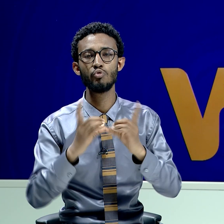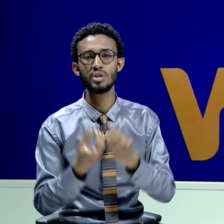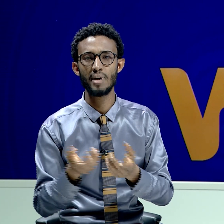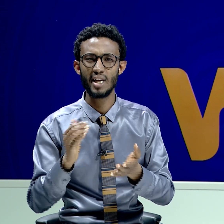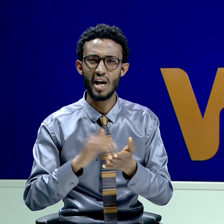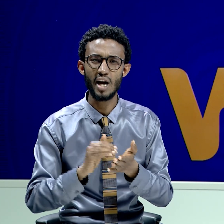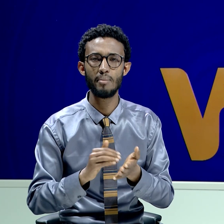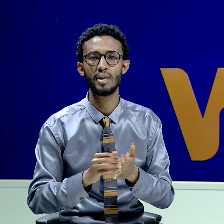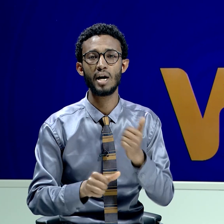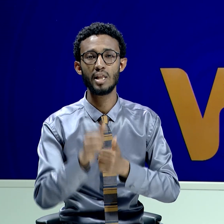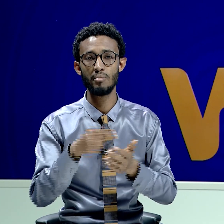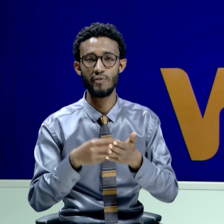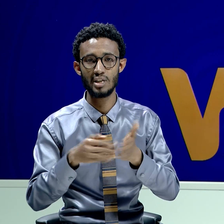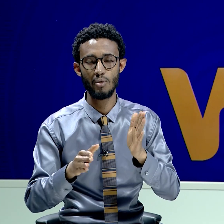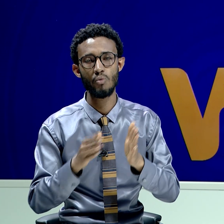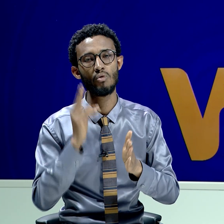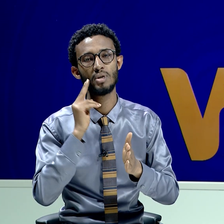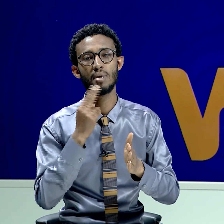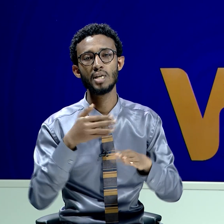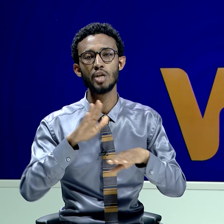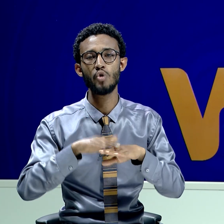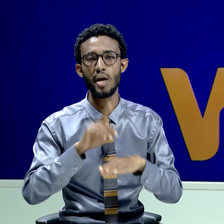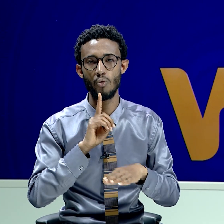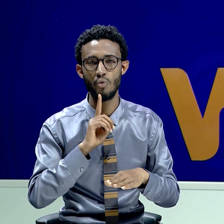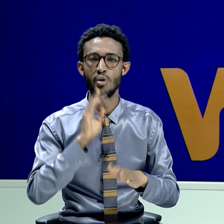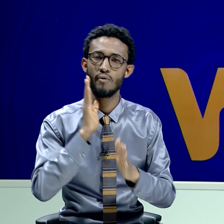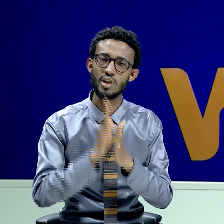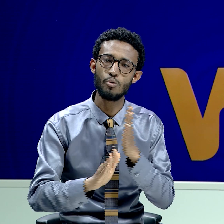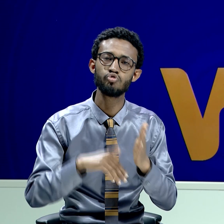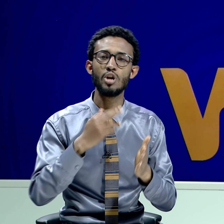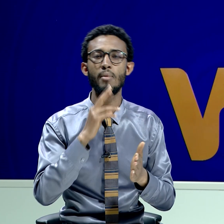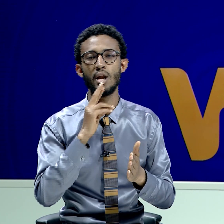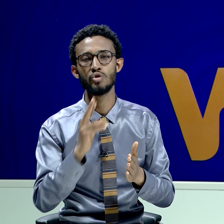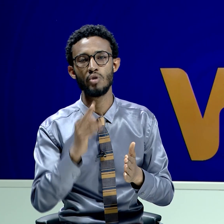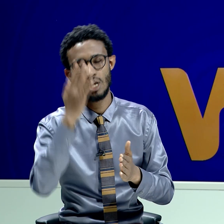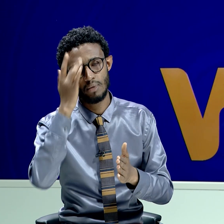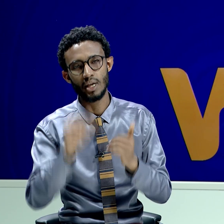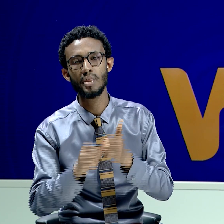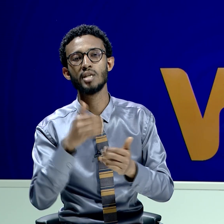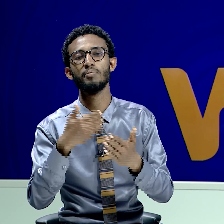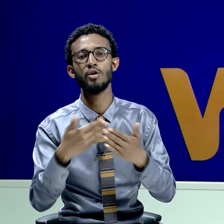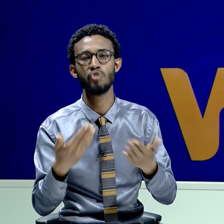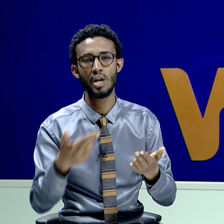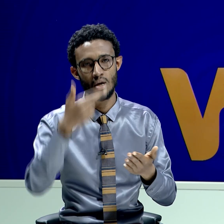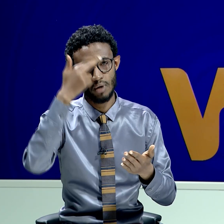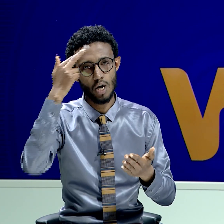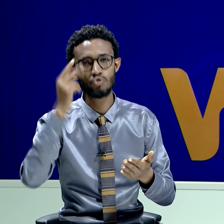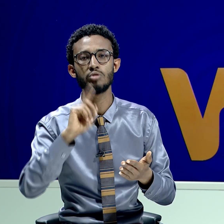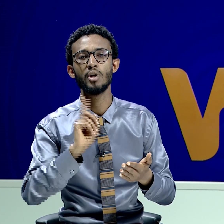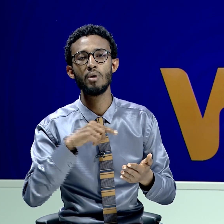ውስጥ በተደጋጋሚ ጥቃት የሚፈጸመው መስማሳናችሁ ላይ ነው። ፈጣኖቹ እናማናችሁ ለምን ጥቃት ደርስባችኋል? ምክንያቱ ስምር